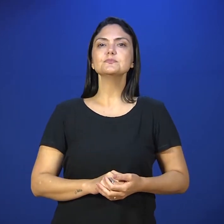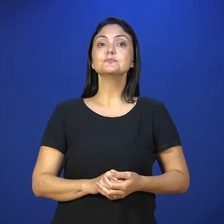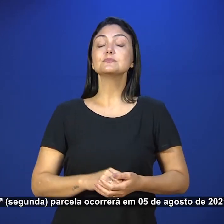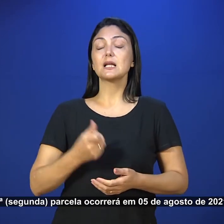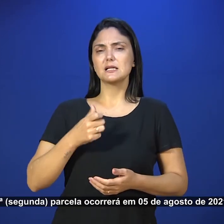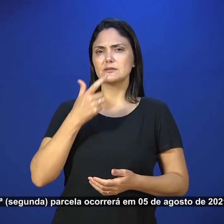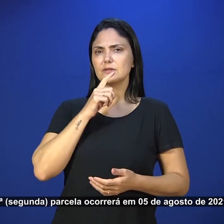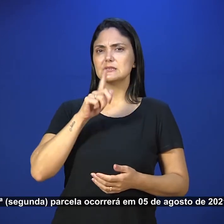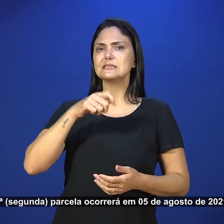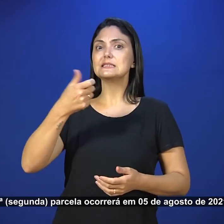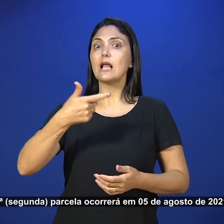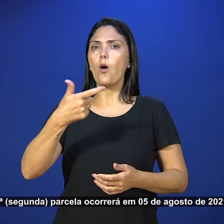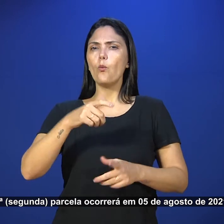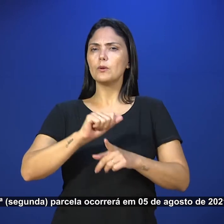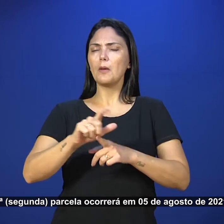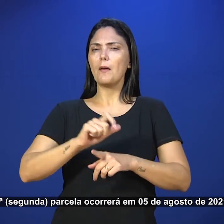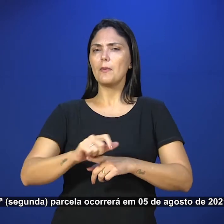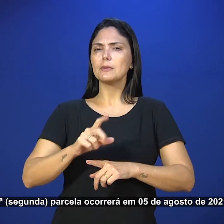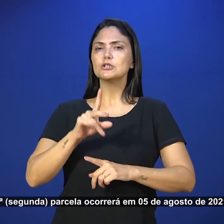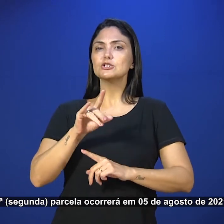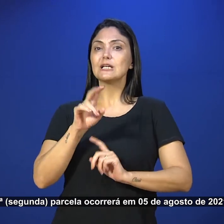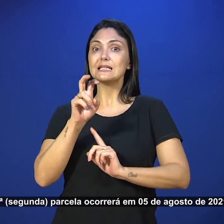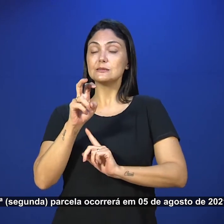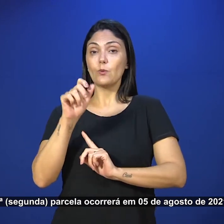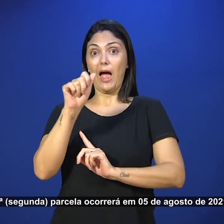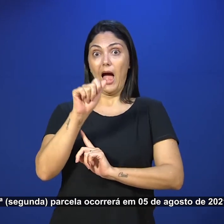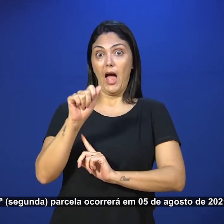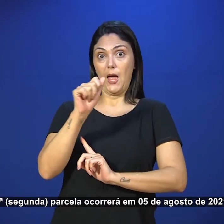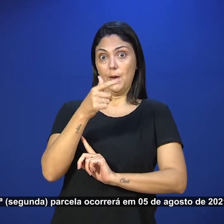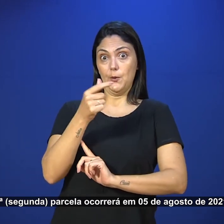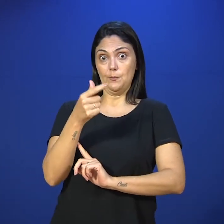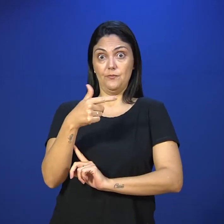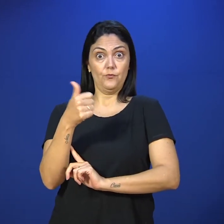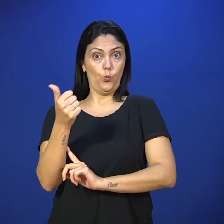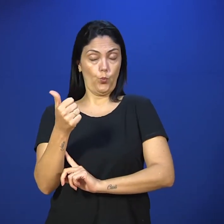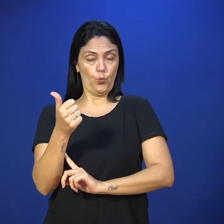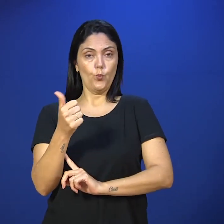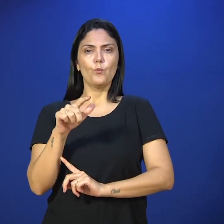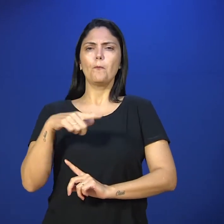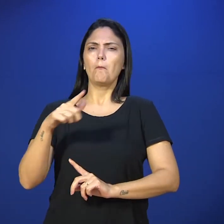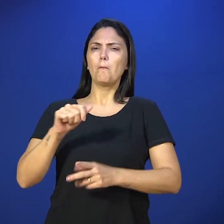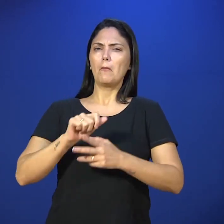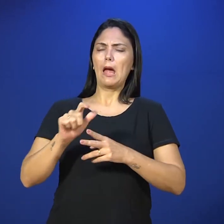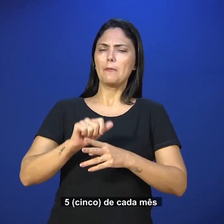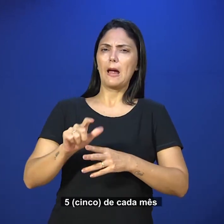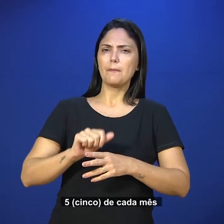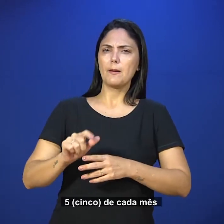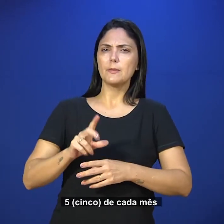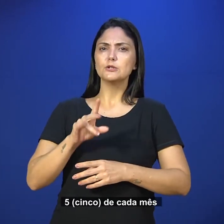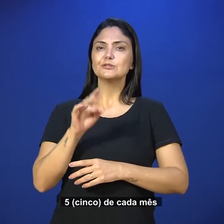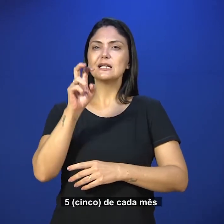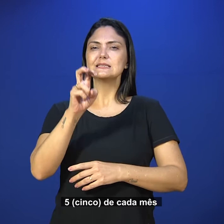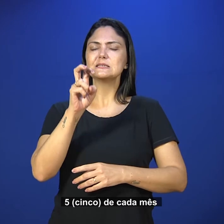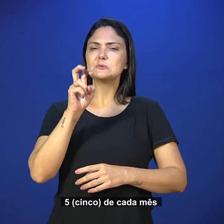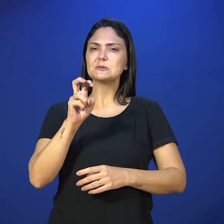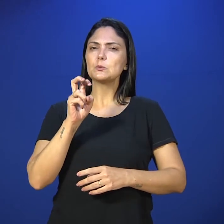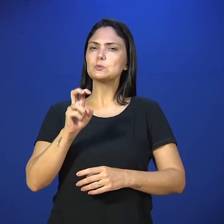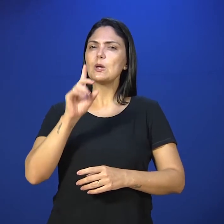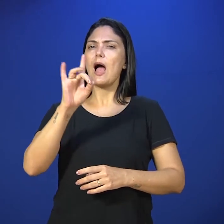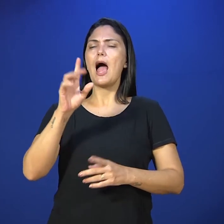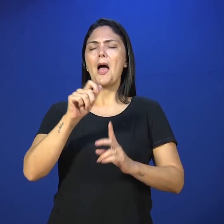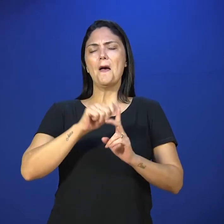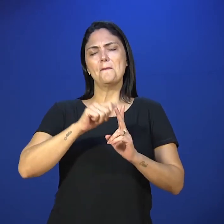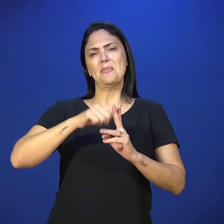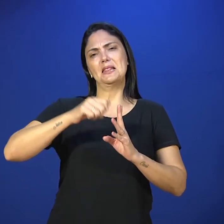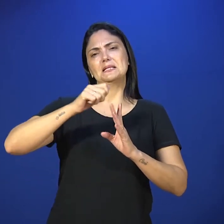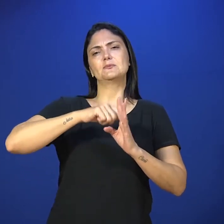O vencimento da segunda parcela ocorrerá em 5 de agosto de 2021. As demais vencerão no dia 5 de cada mês, com